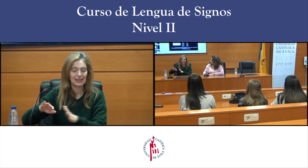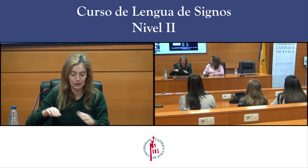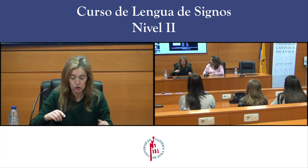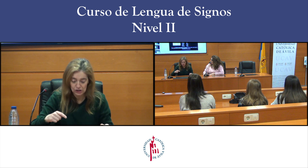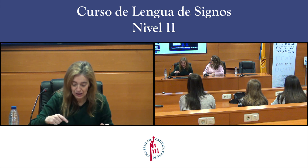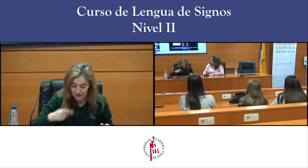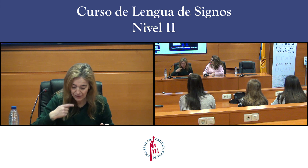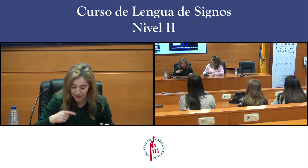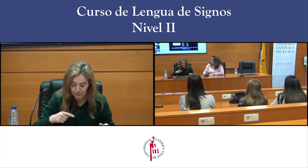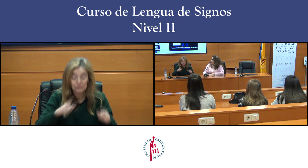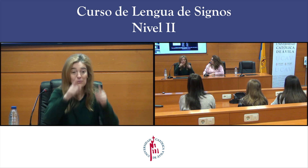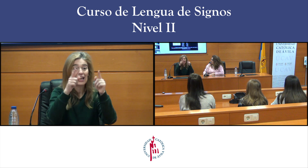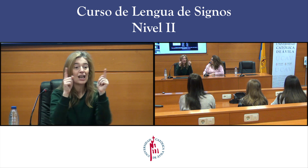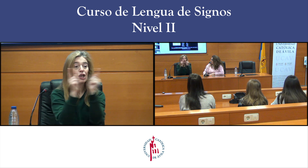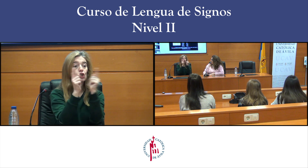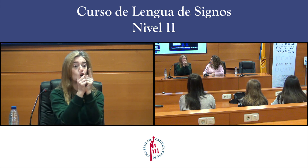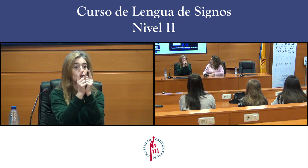el negativo siempre al final